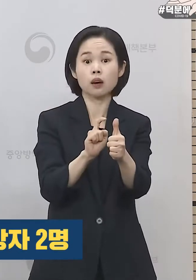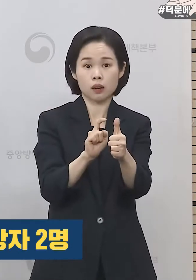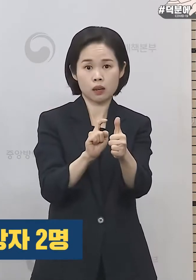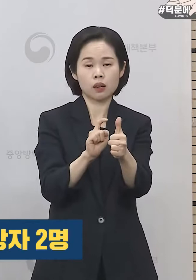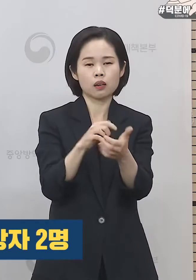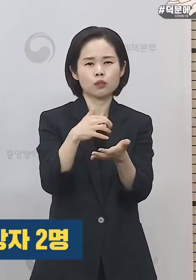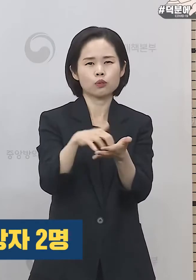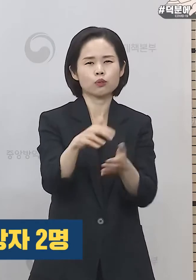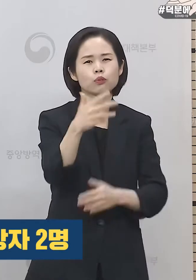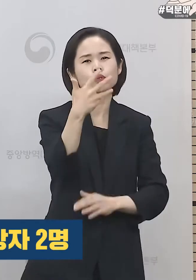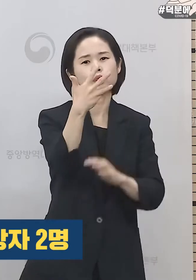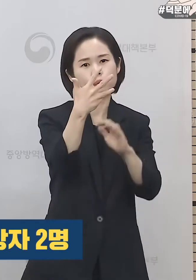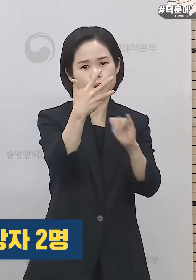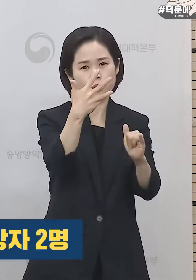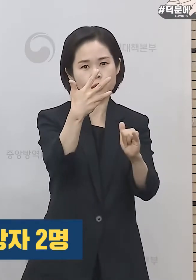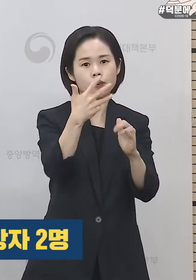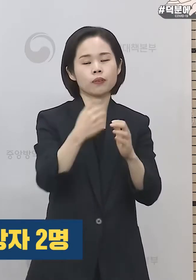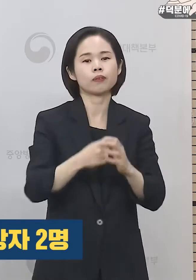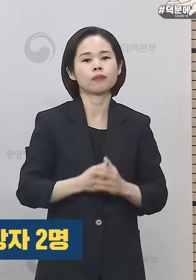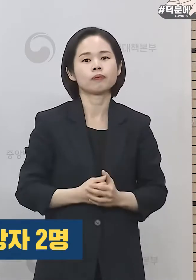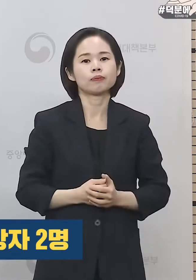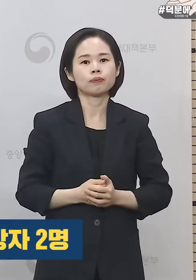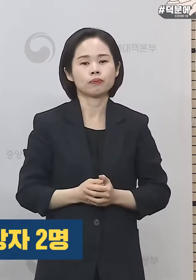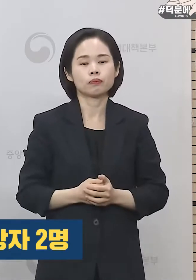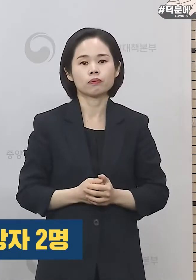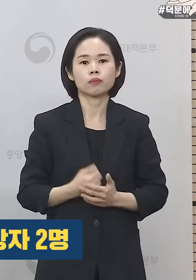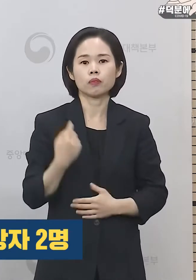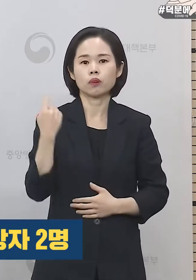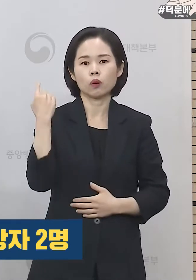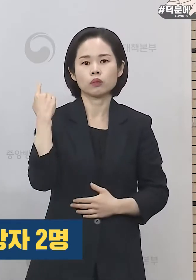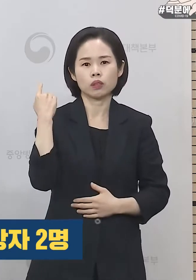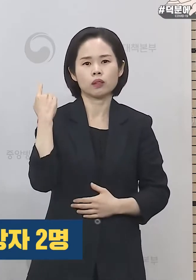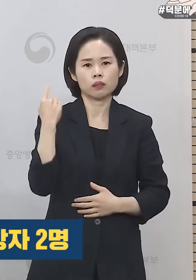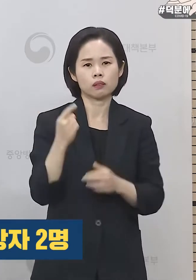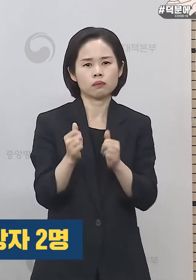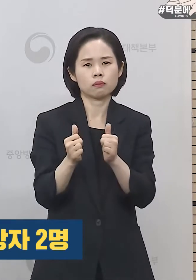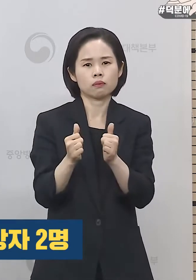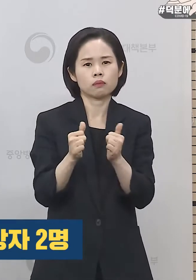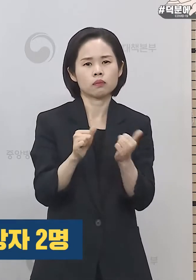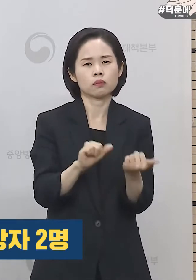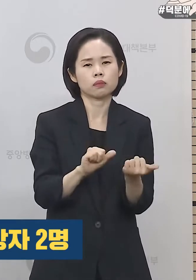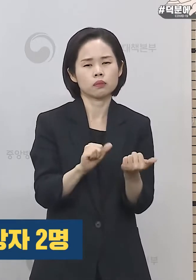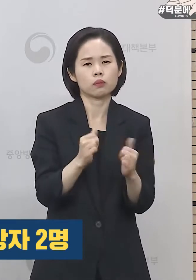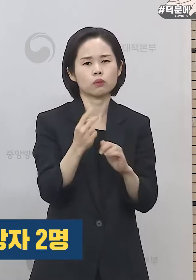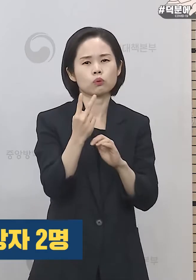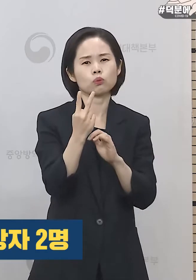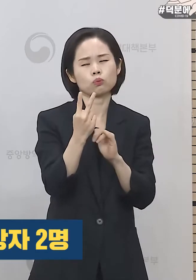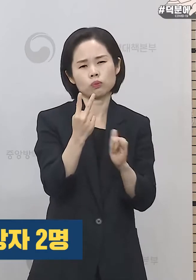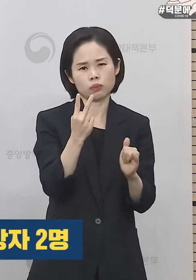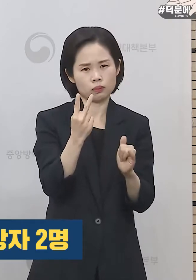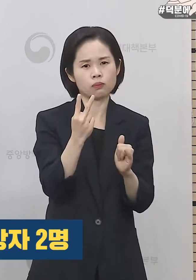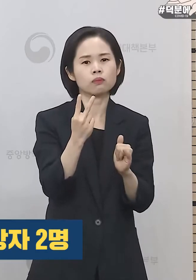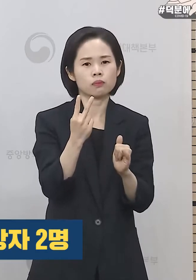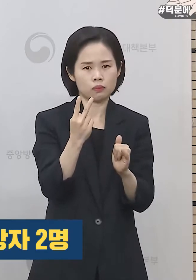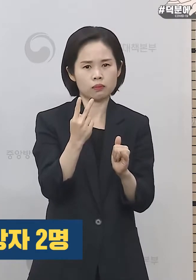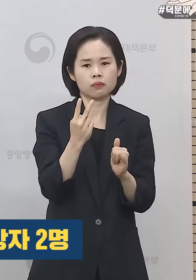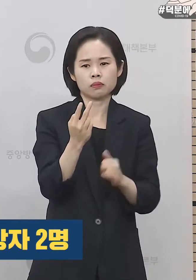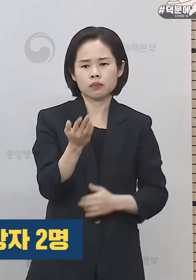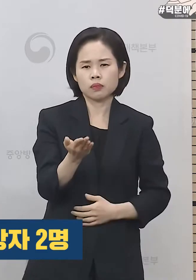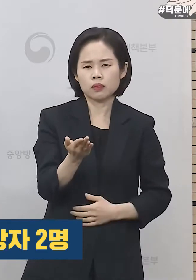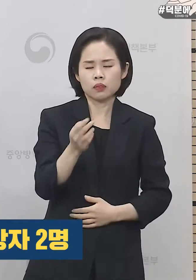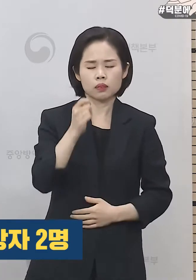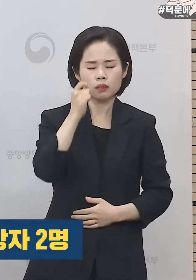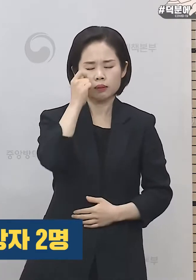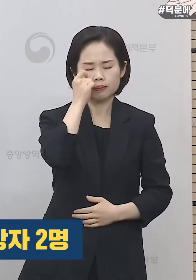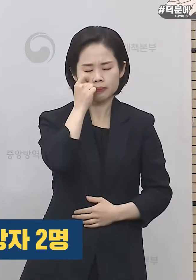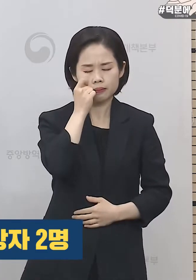확신 자는 8명 이었습니다 어제는 안타깝게도 두 분이 어코드 나이 그로 사망을 하셨습니다